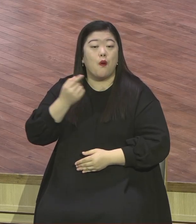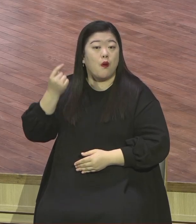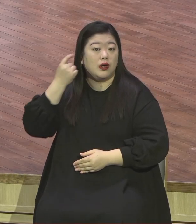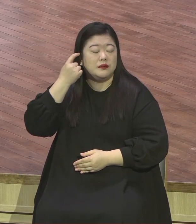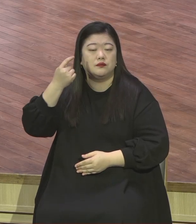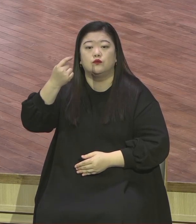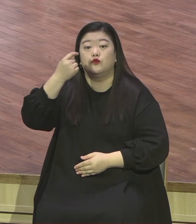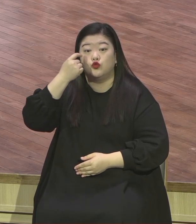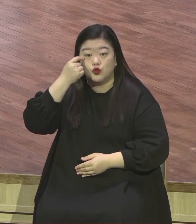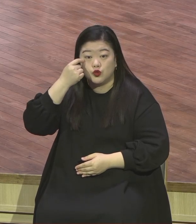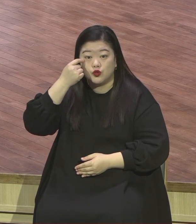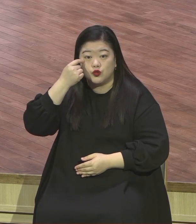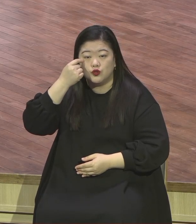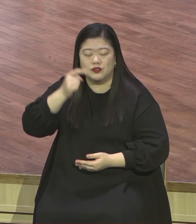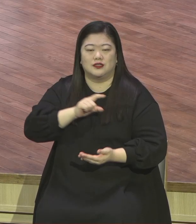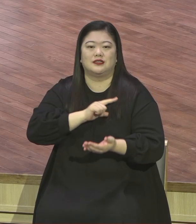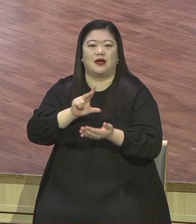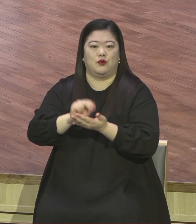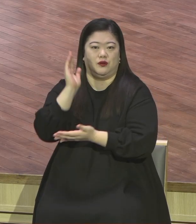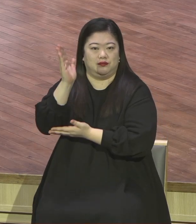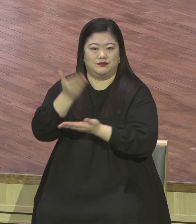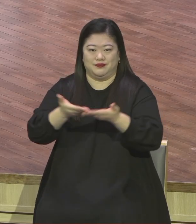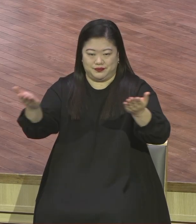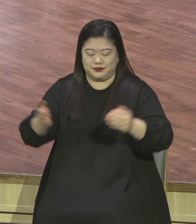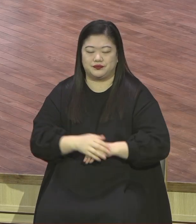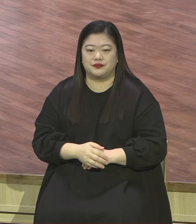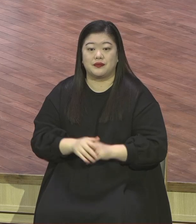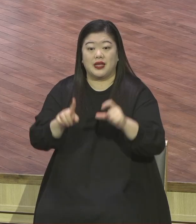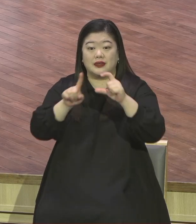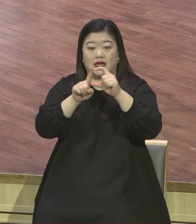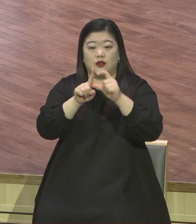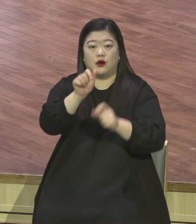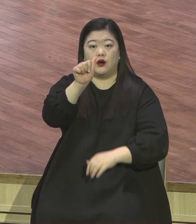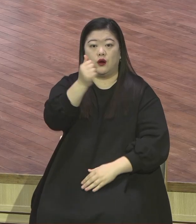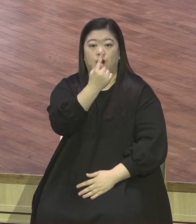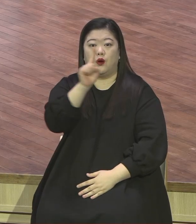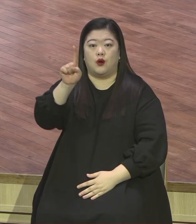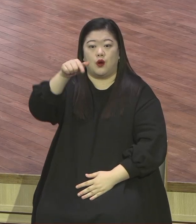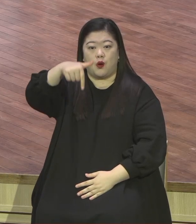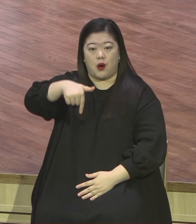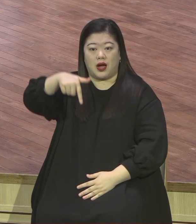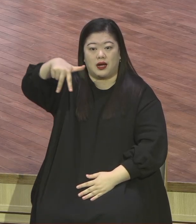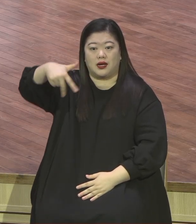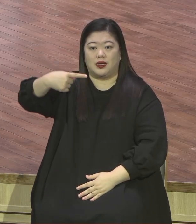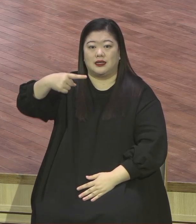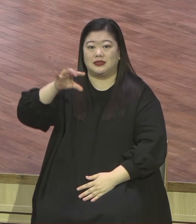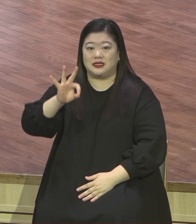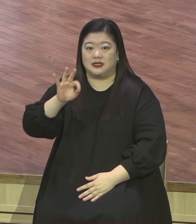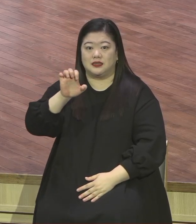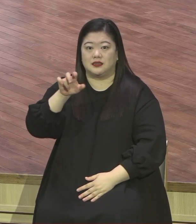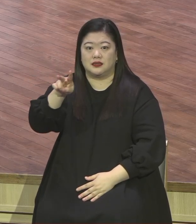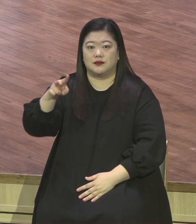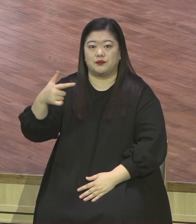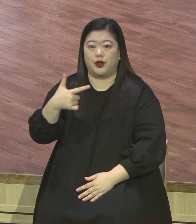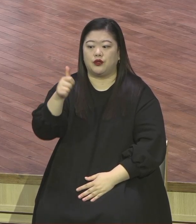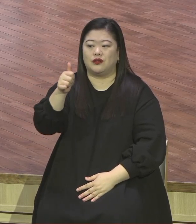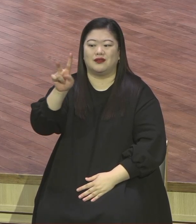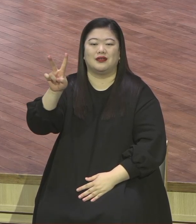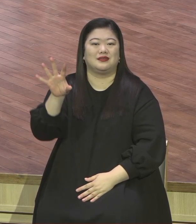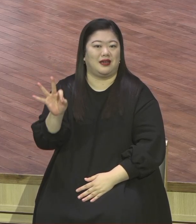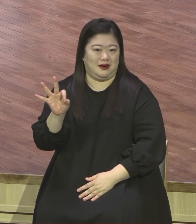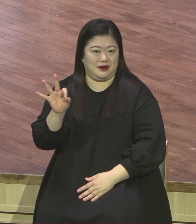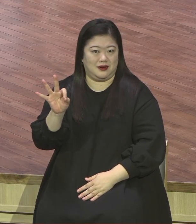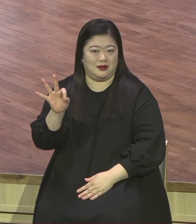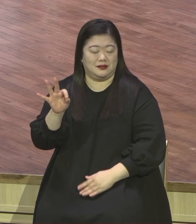복음의 눈, 확정 편향이란 말이 있습니다. 이거는 심리학 용어인데 무슨